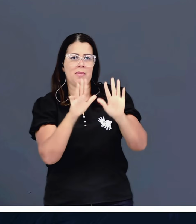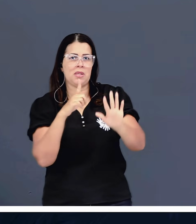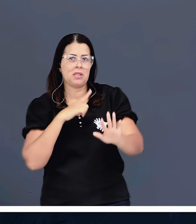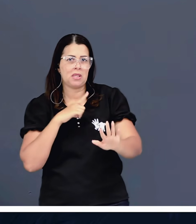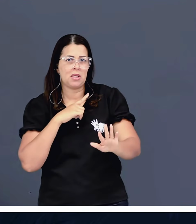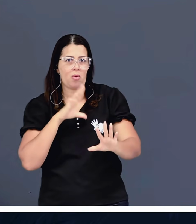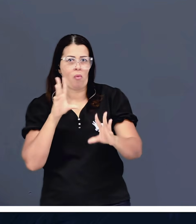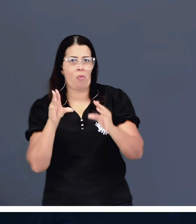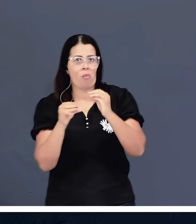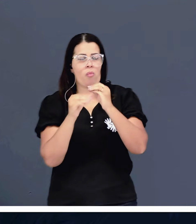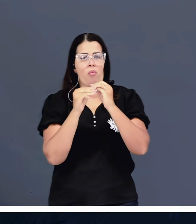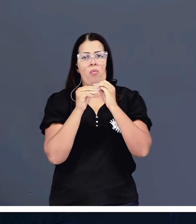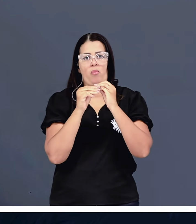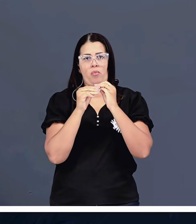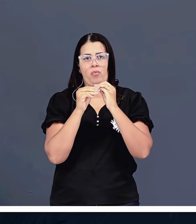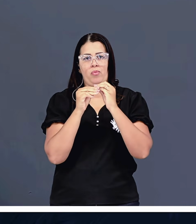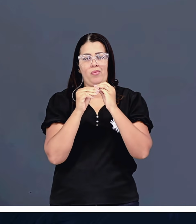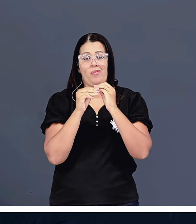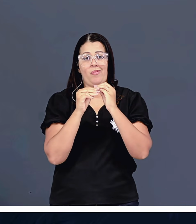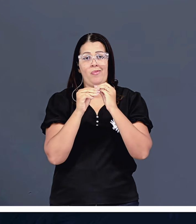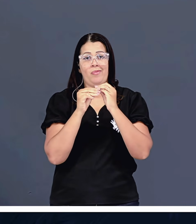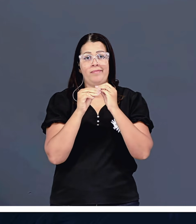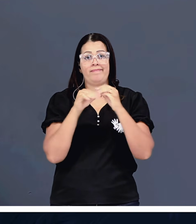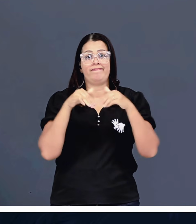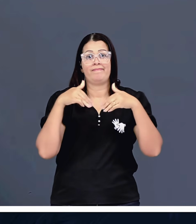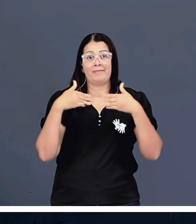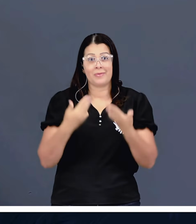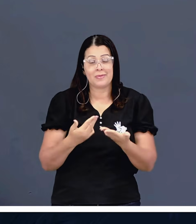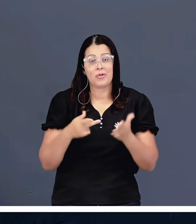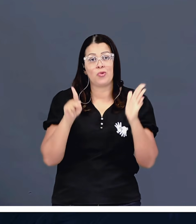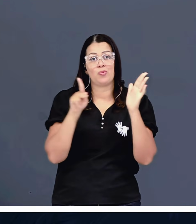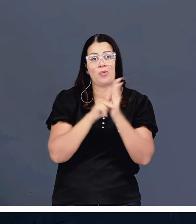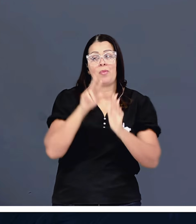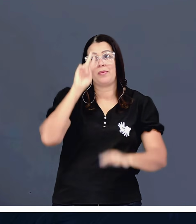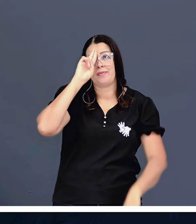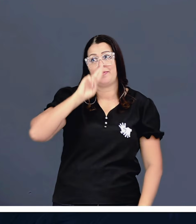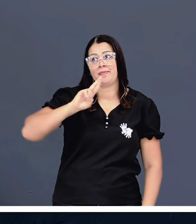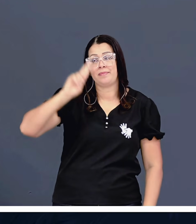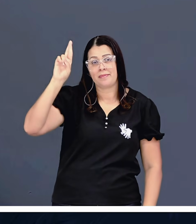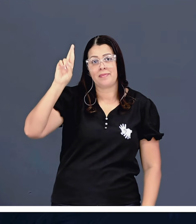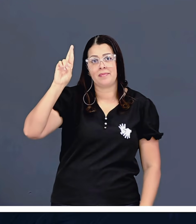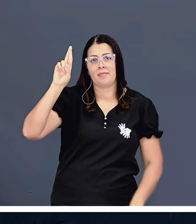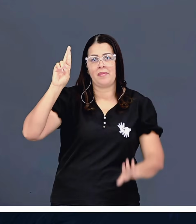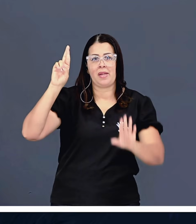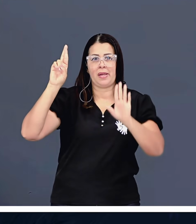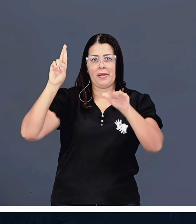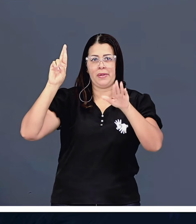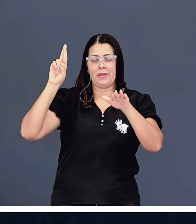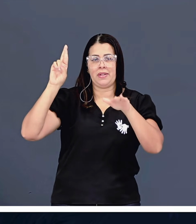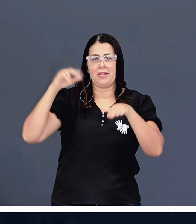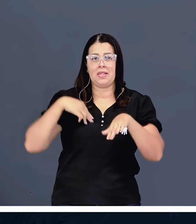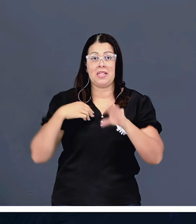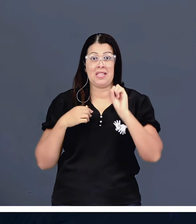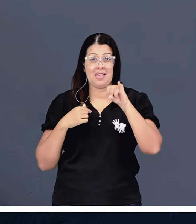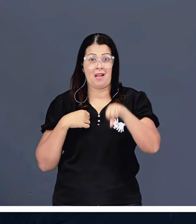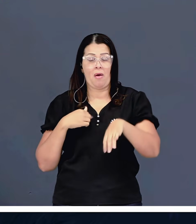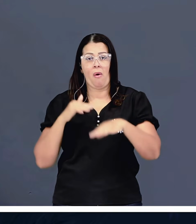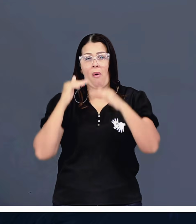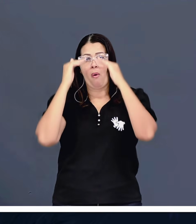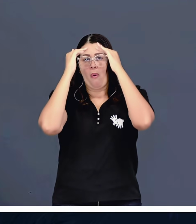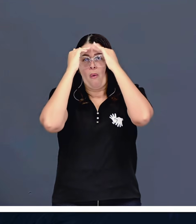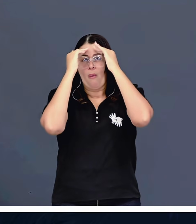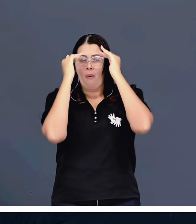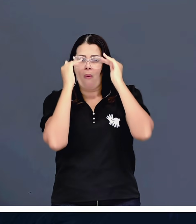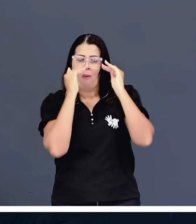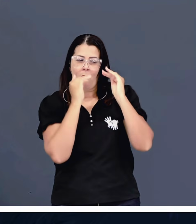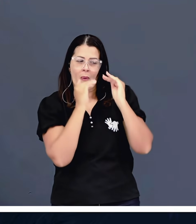um complemento, né? No Senhor. Ou seja, se a obediência que eu tenho devida